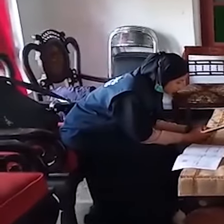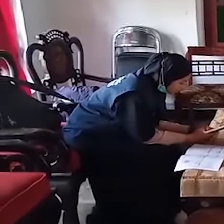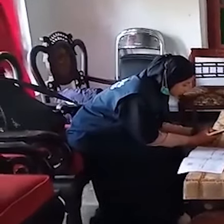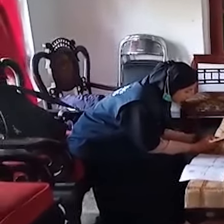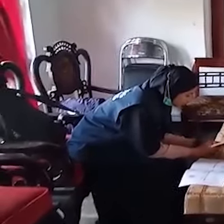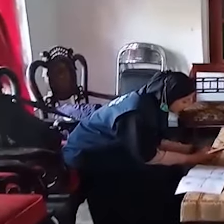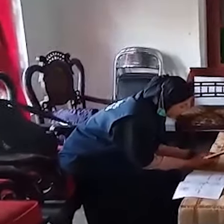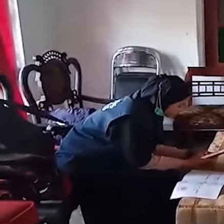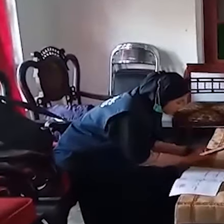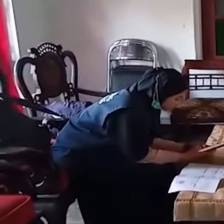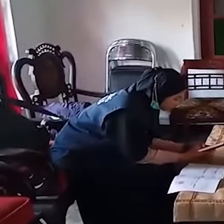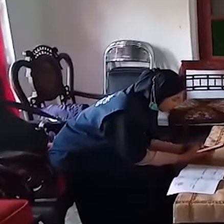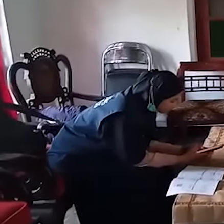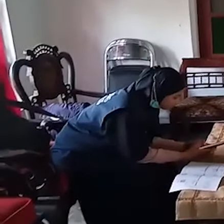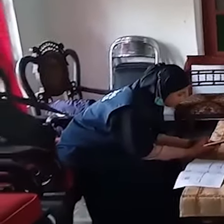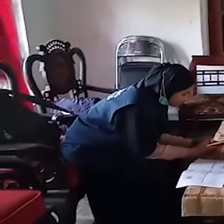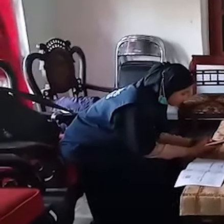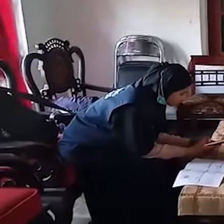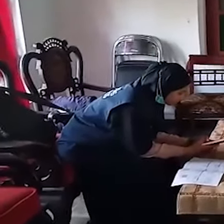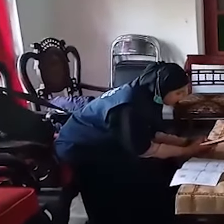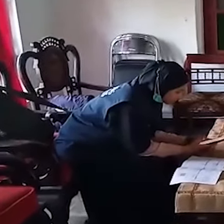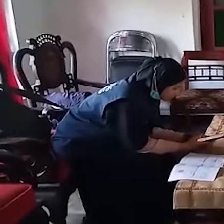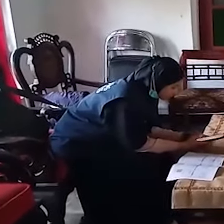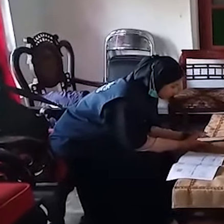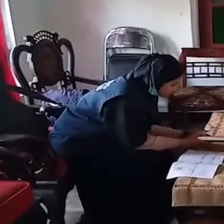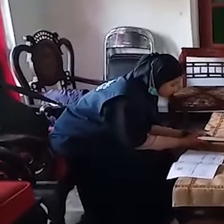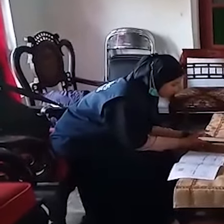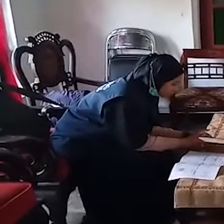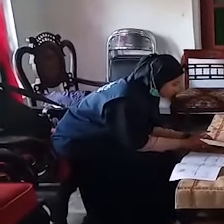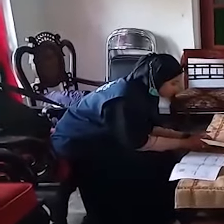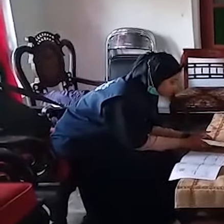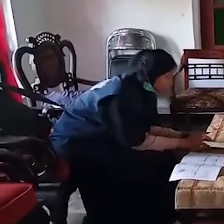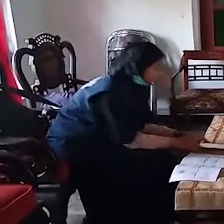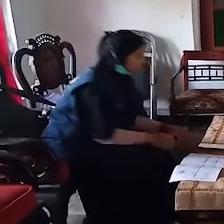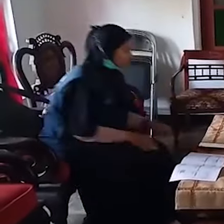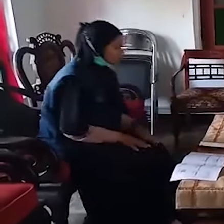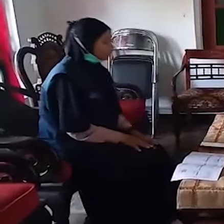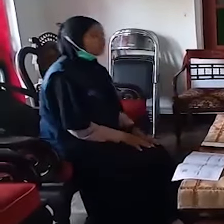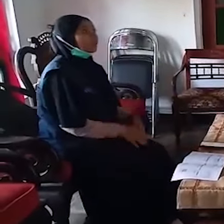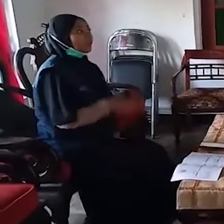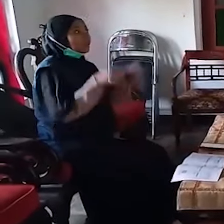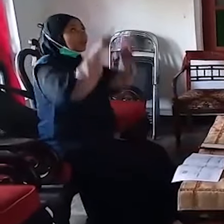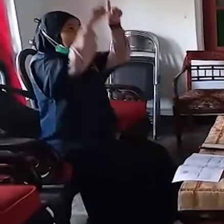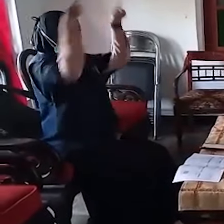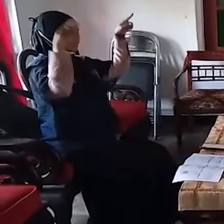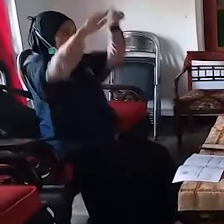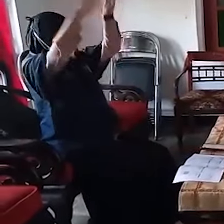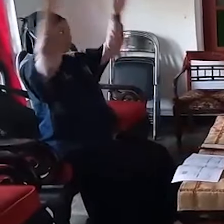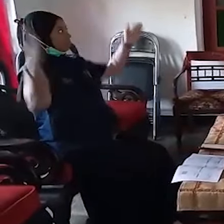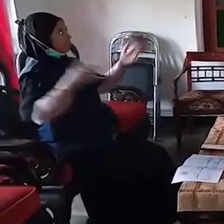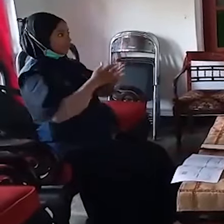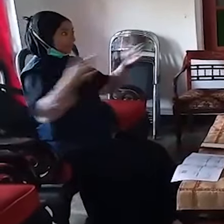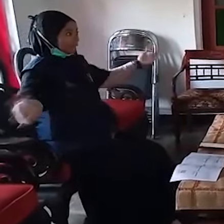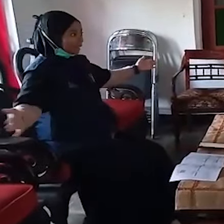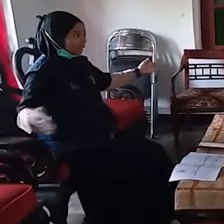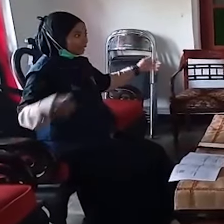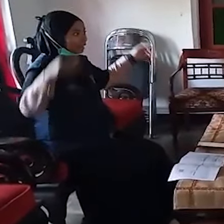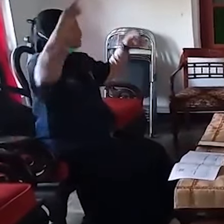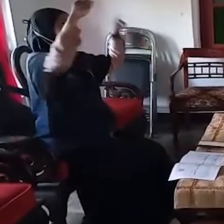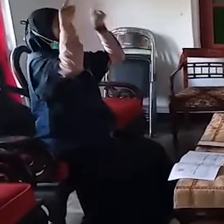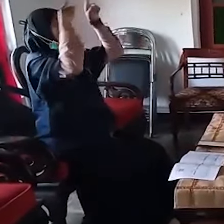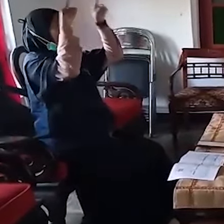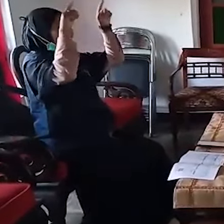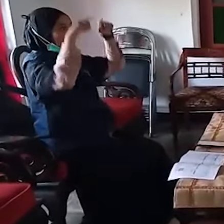sudah berharap semoga jangan dapet deh, nanti takutnya malah nggak bisa wawancara gitu. Jadi